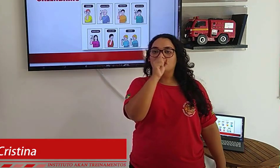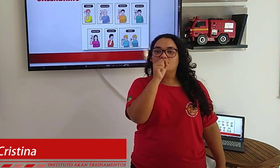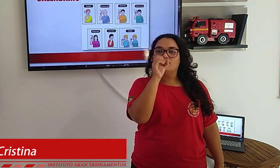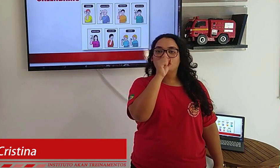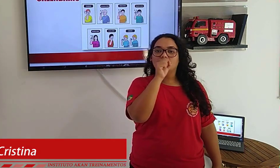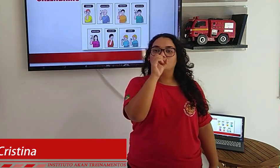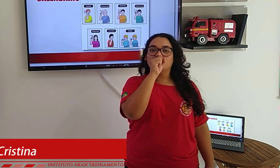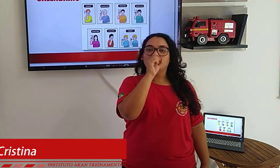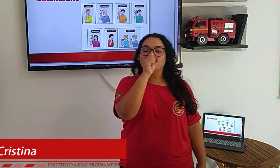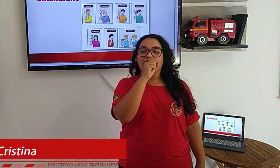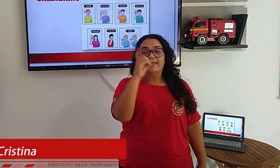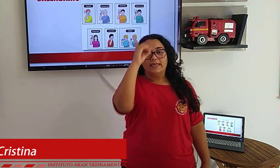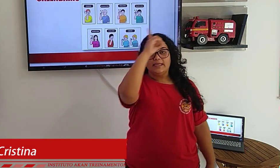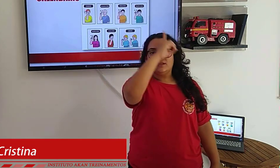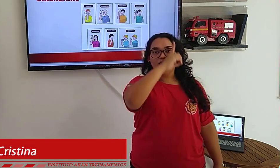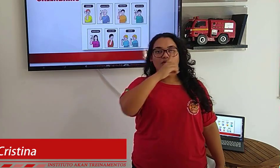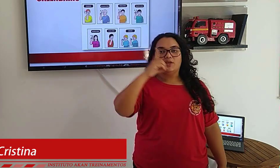sábado e domingo.